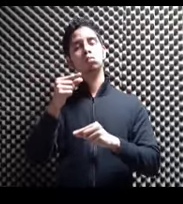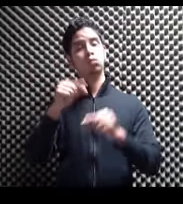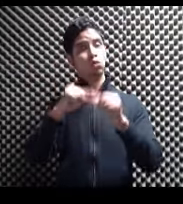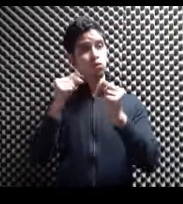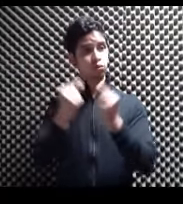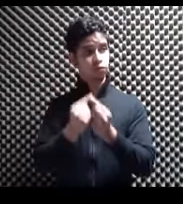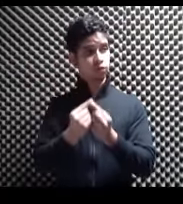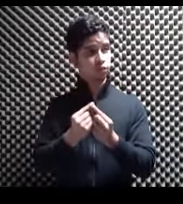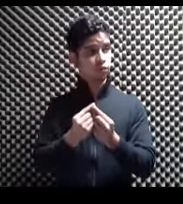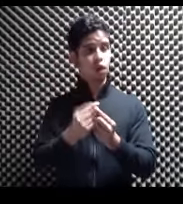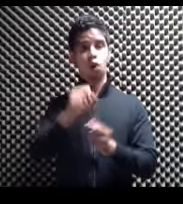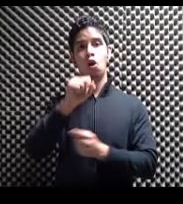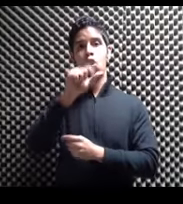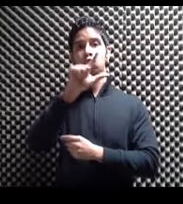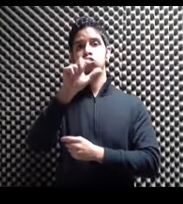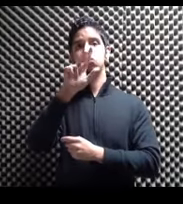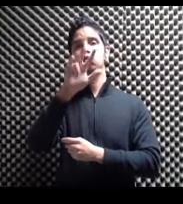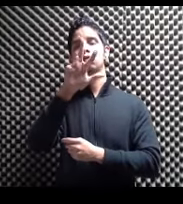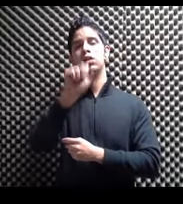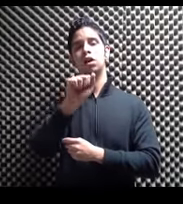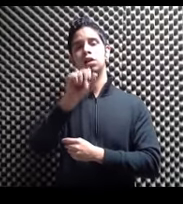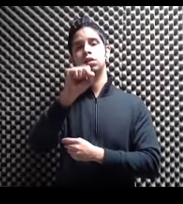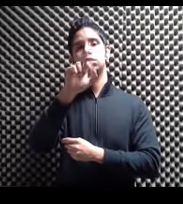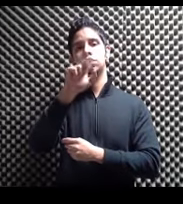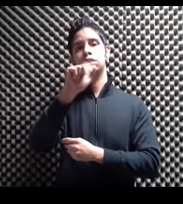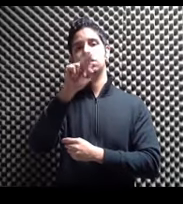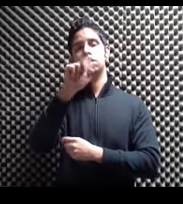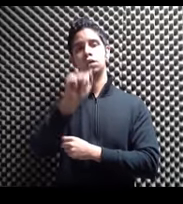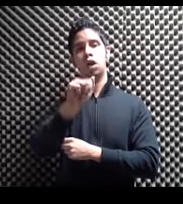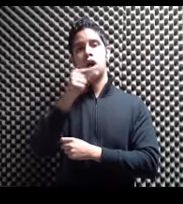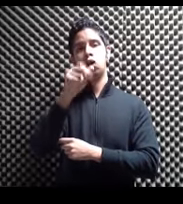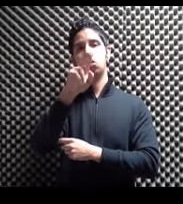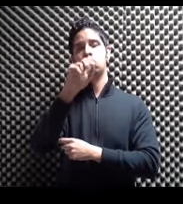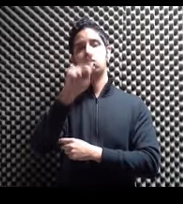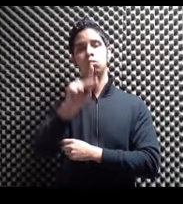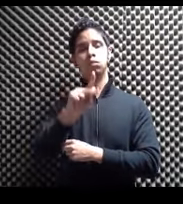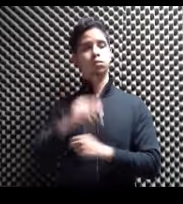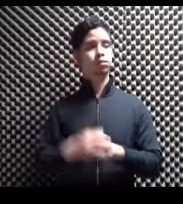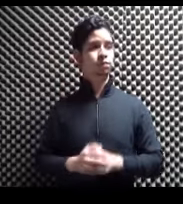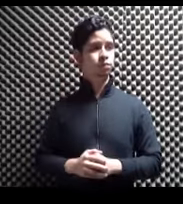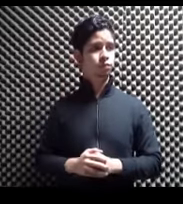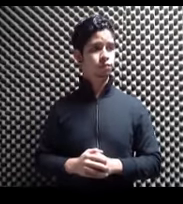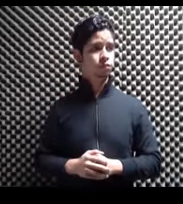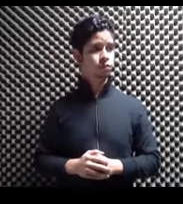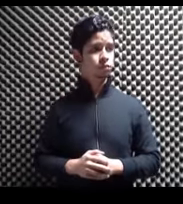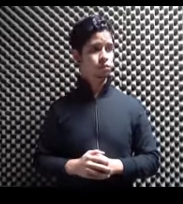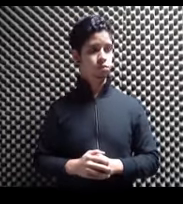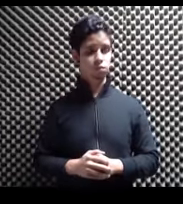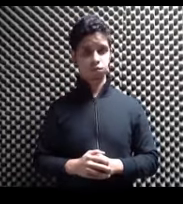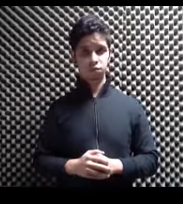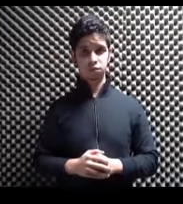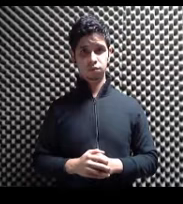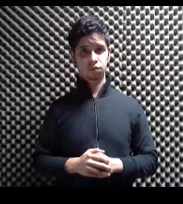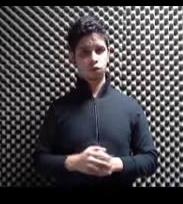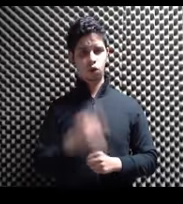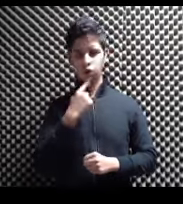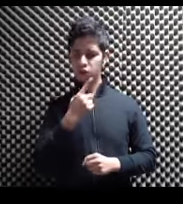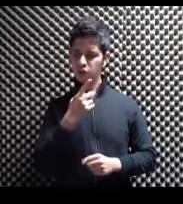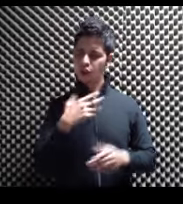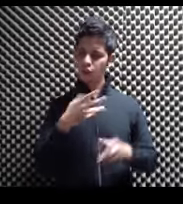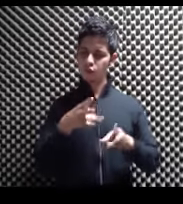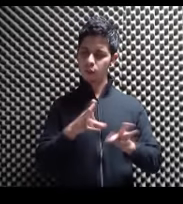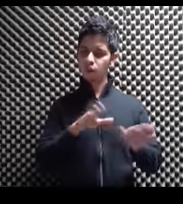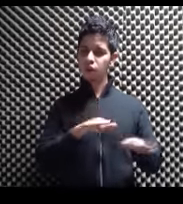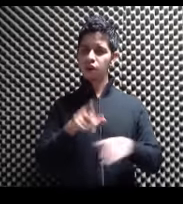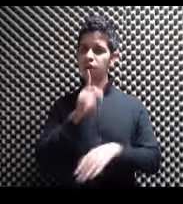Lluviaserenagroup. ¿Eso te gustó? Eso me gustó. Y lo dijiste de una manera serena. Así que... ¿Verdad? Y todo. Mira, tengo que decir